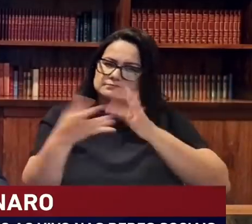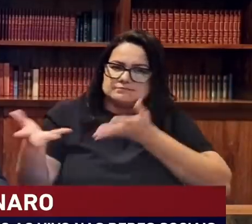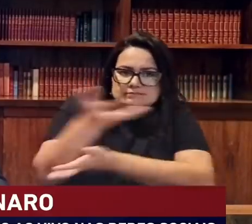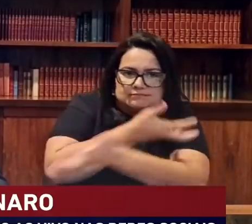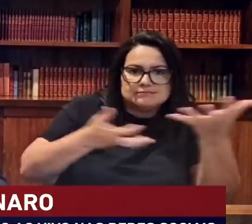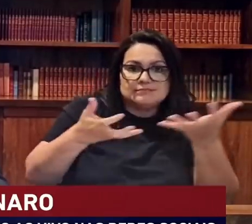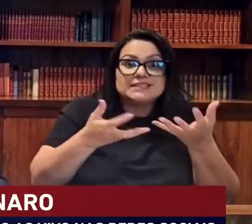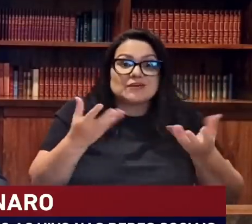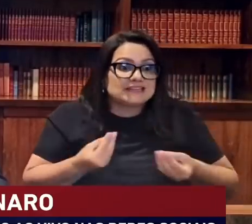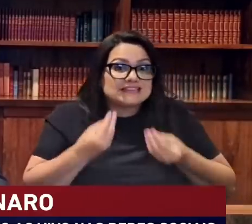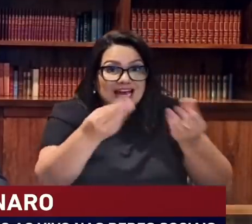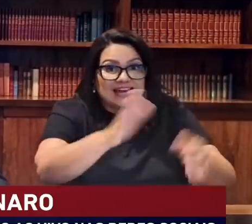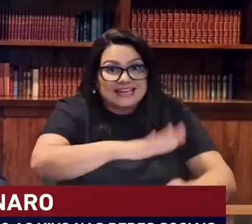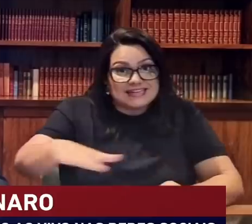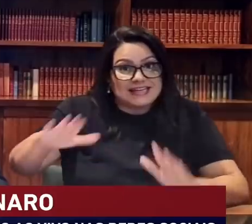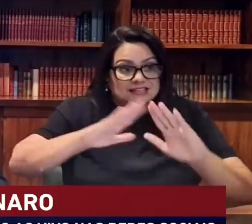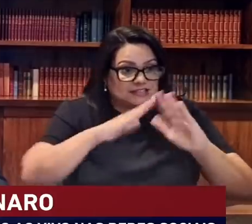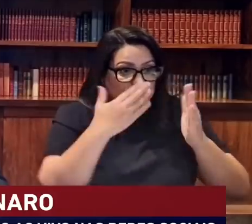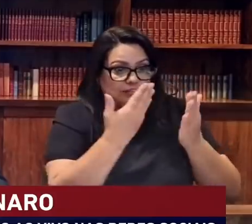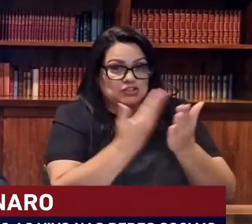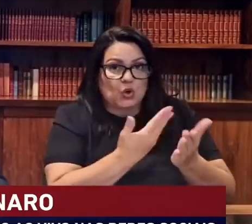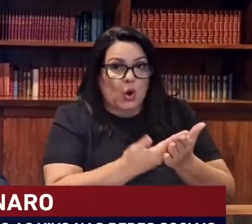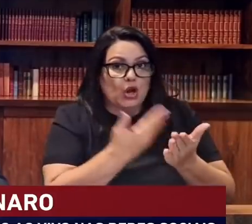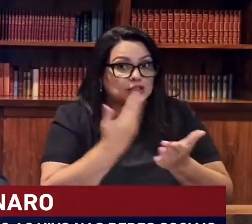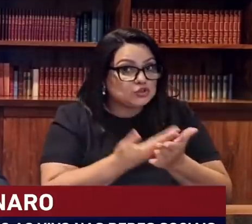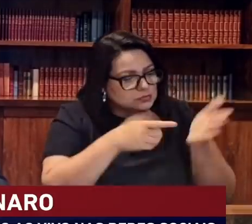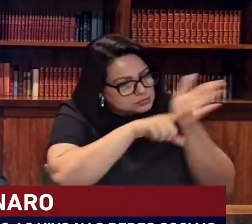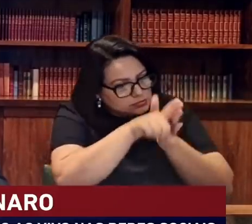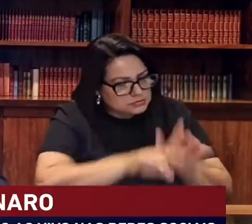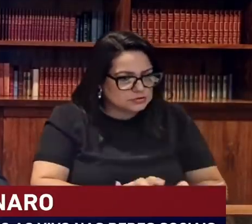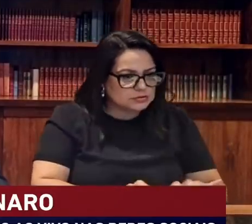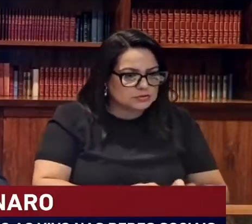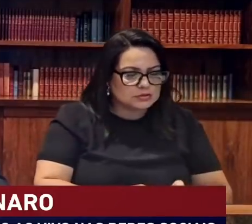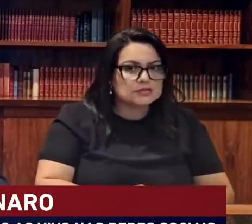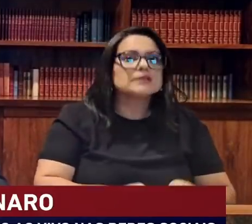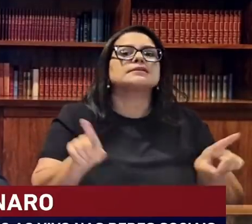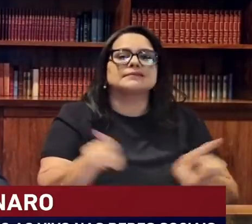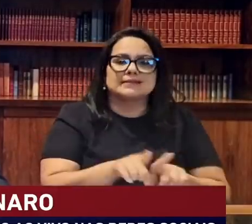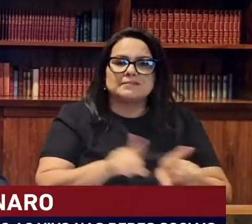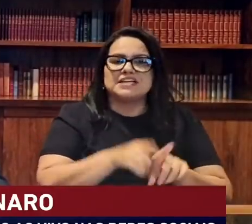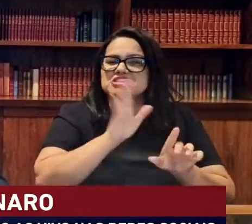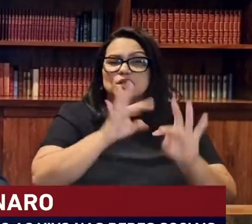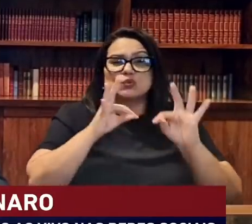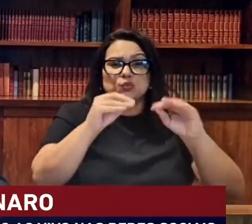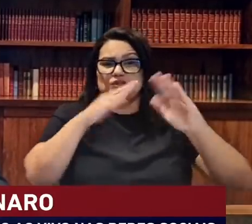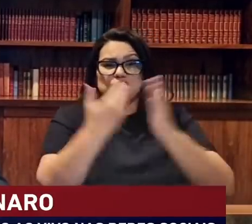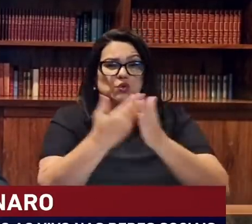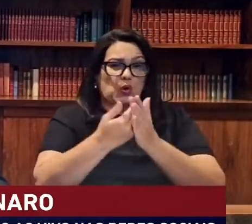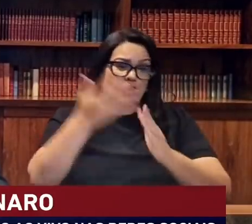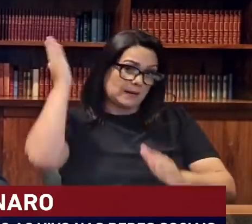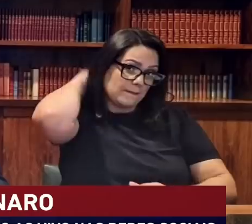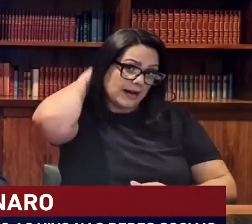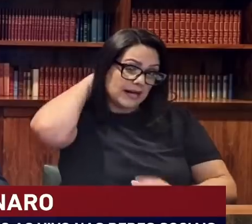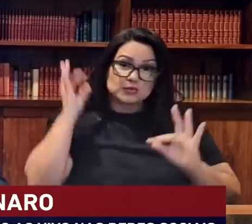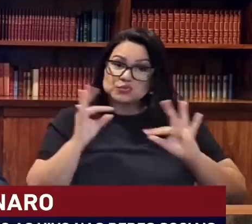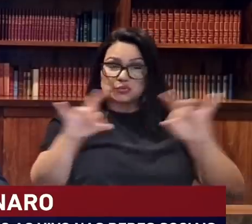o computador para a criança estudar, 2 mil pontos, as escolas rurais todas do Pará.